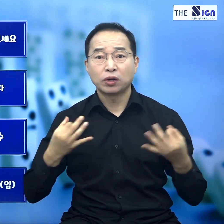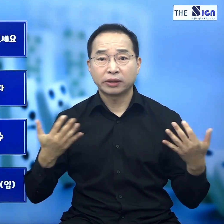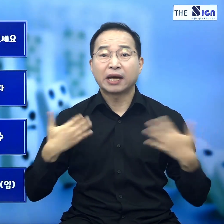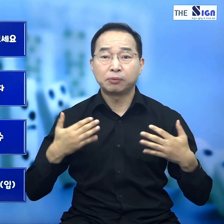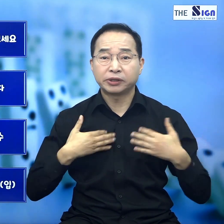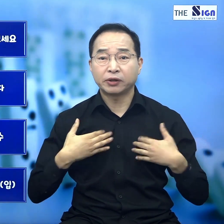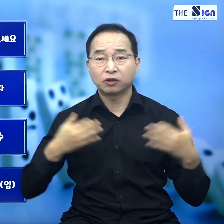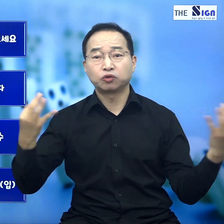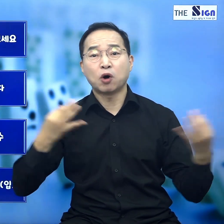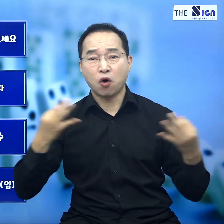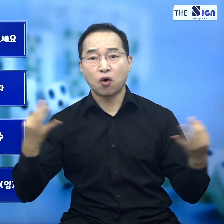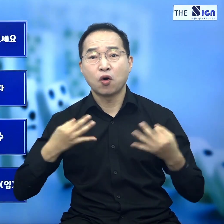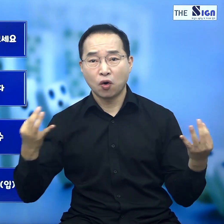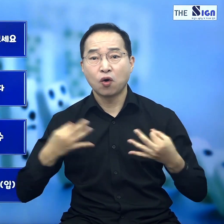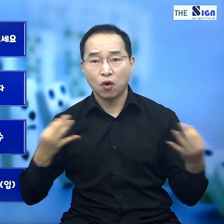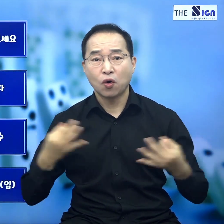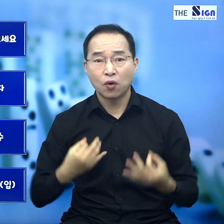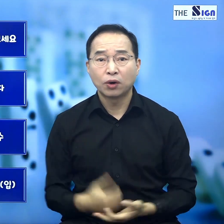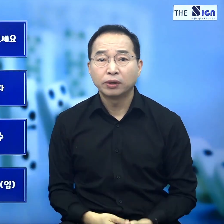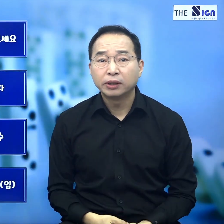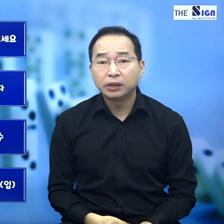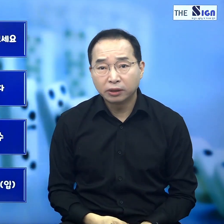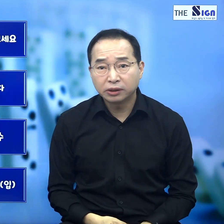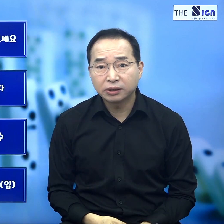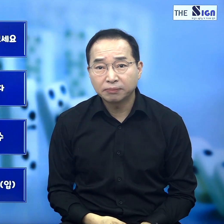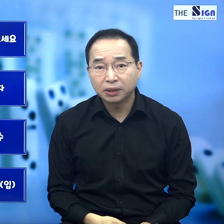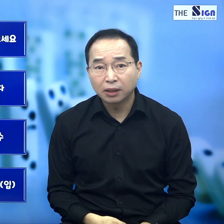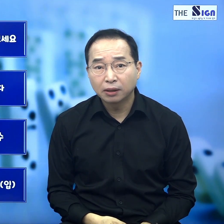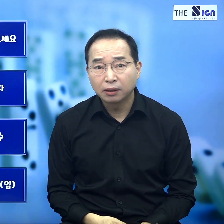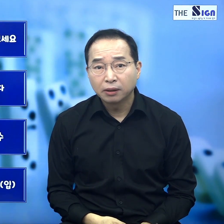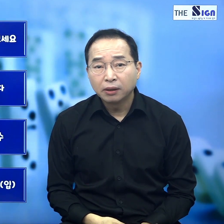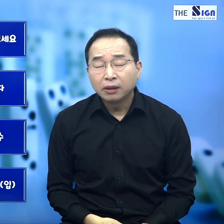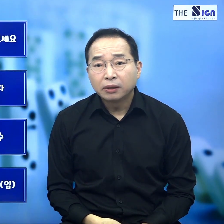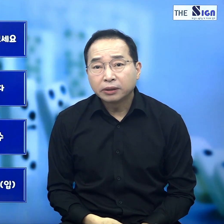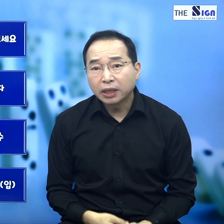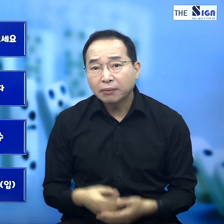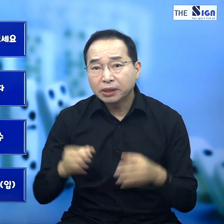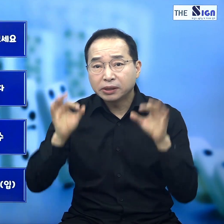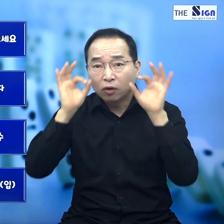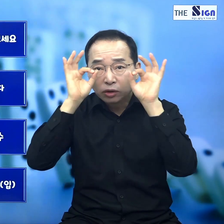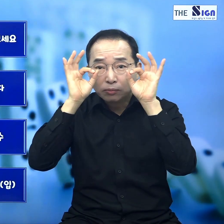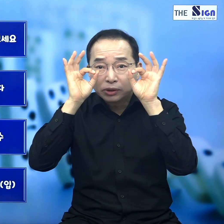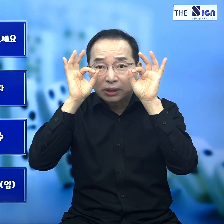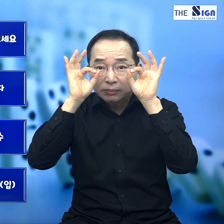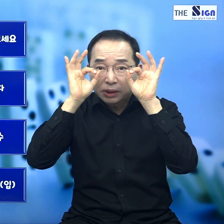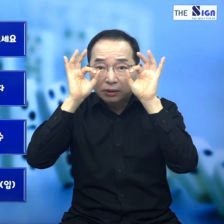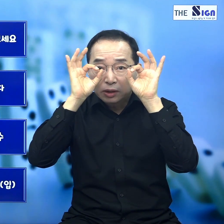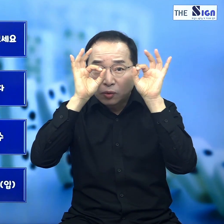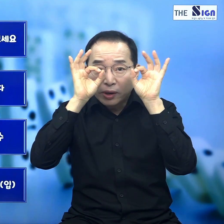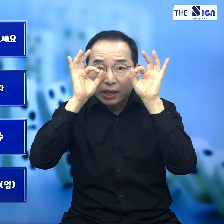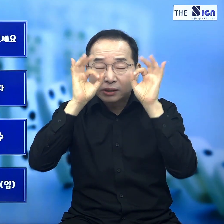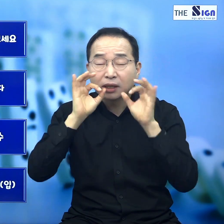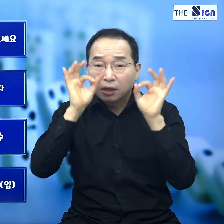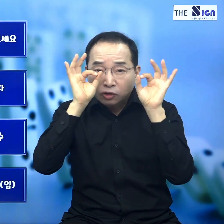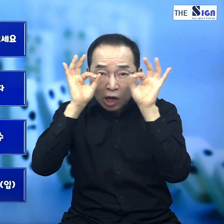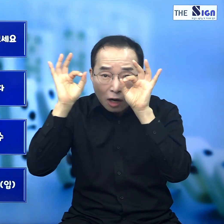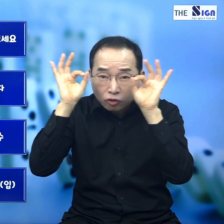나를 보세요. 주목. 이런 뜻이 됩니다. 그 다음에 이제 어떤 분이냐면 요게 이제 좌우로